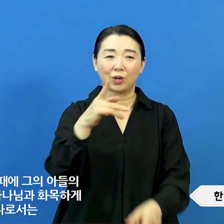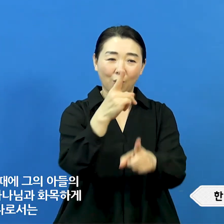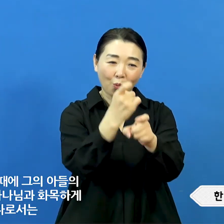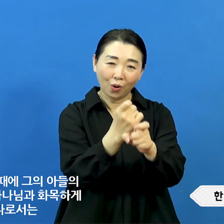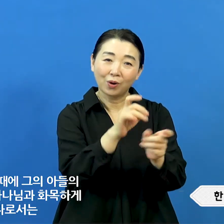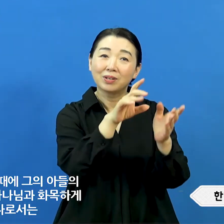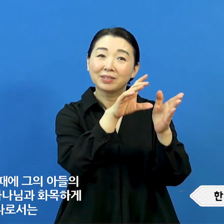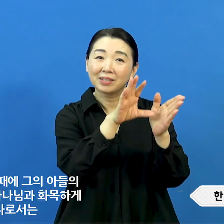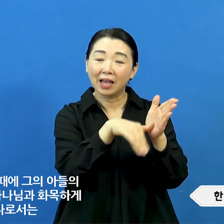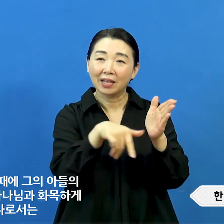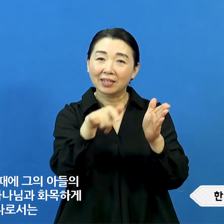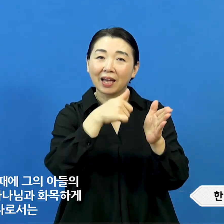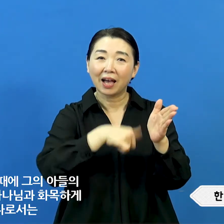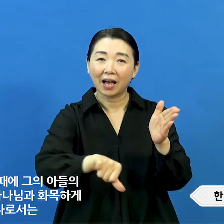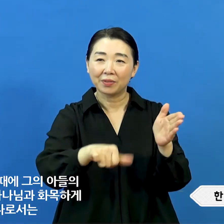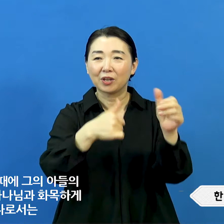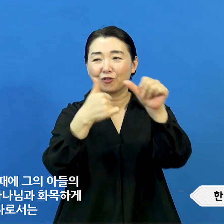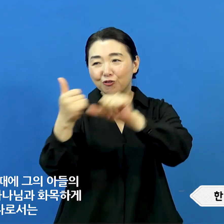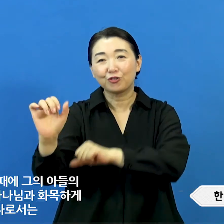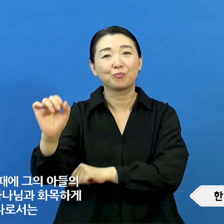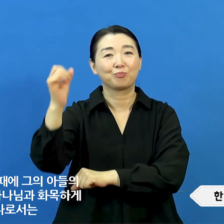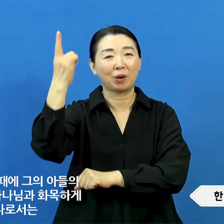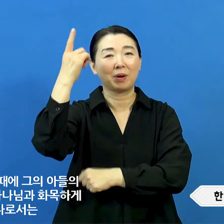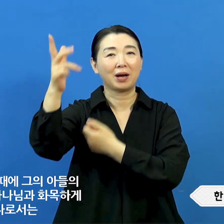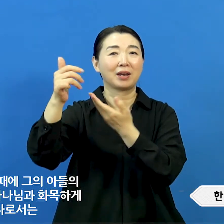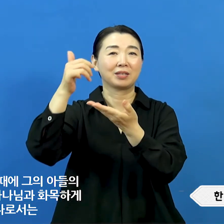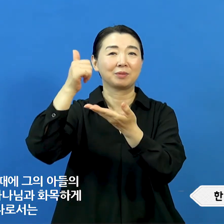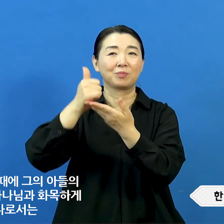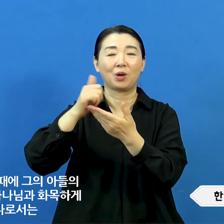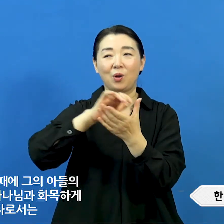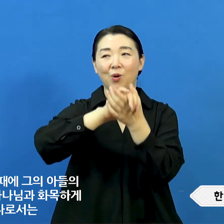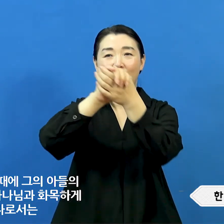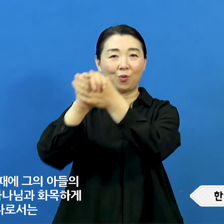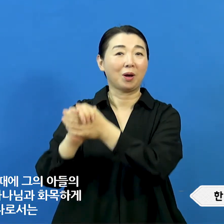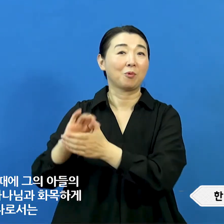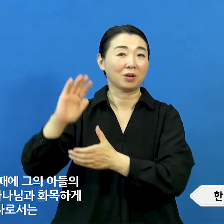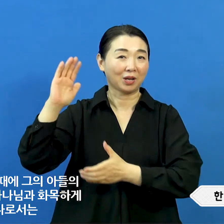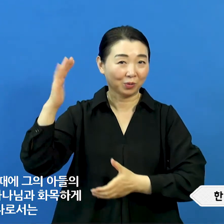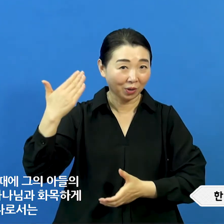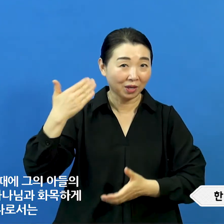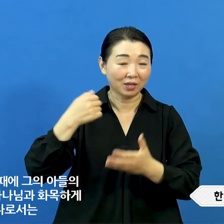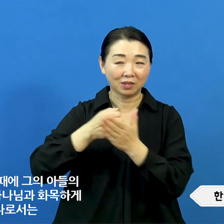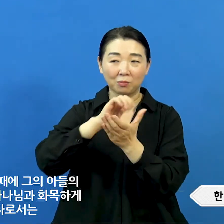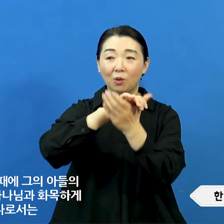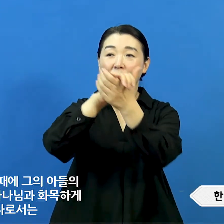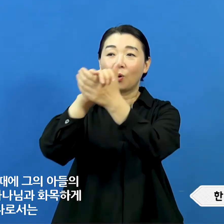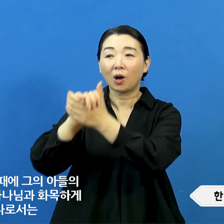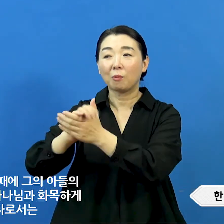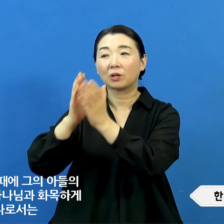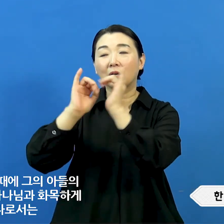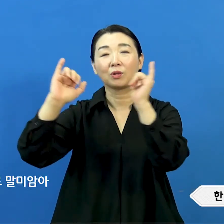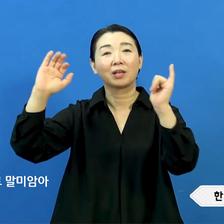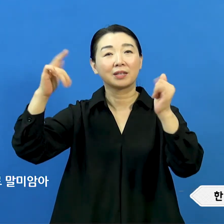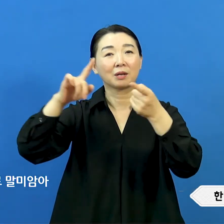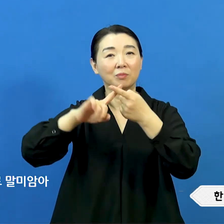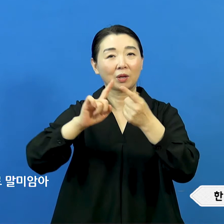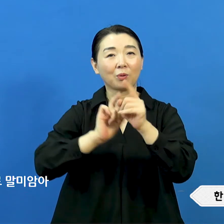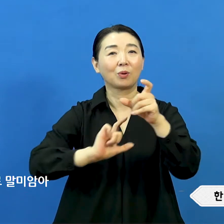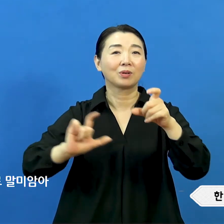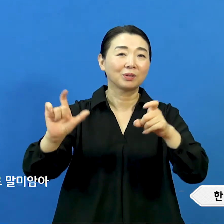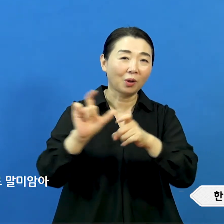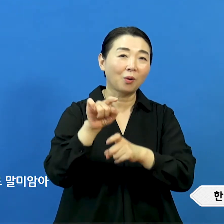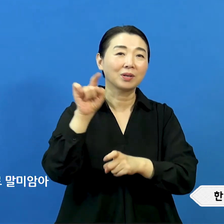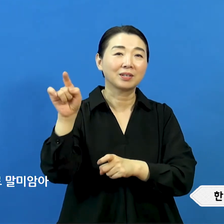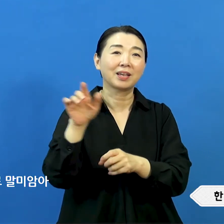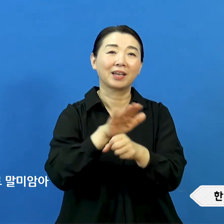되었을 때에 그의 아들의 죽으심으로 말미암아 하나님과 화목하게 되었은즉 화목하게 된 자로서는 더욱